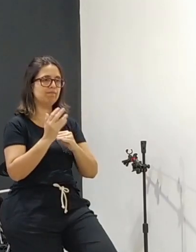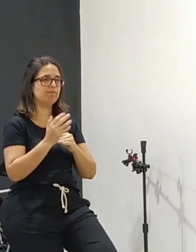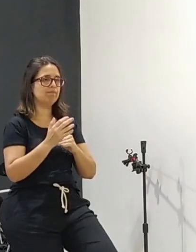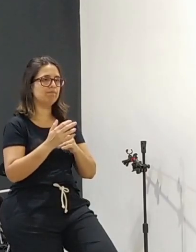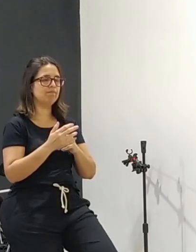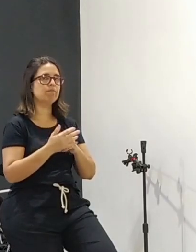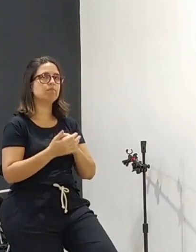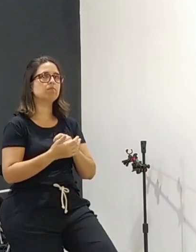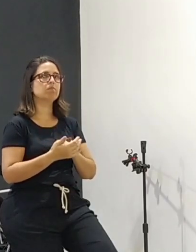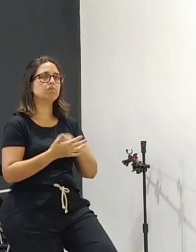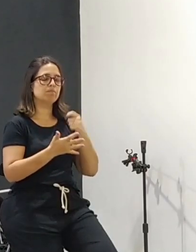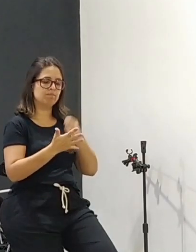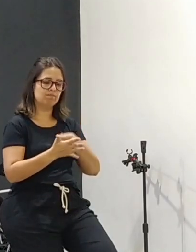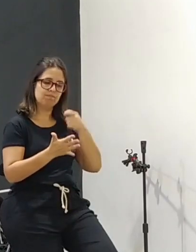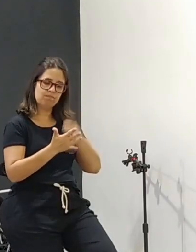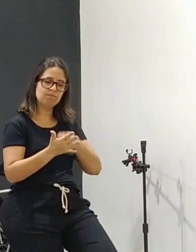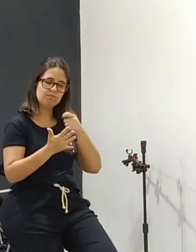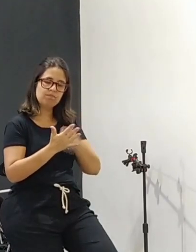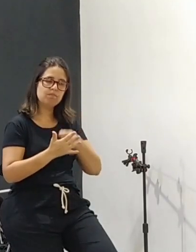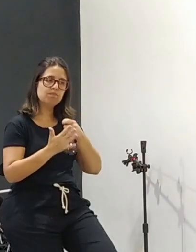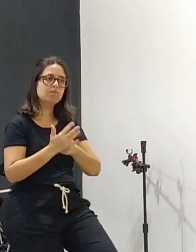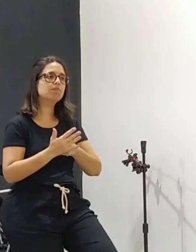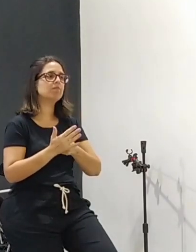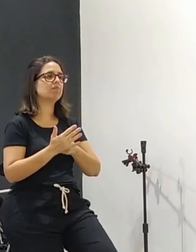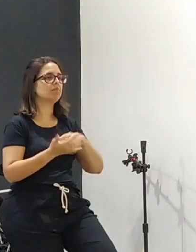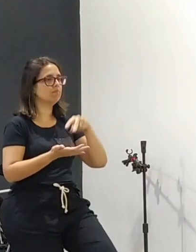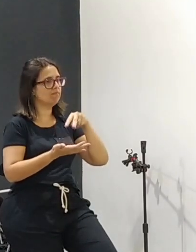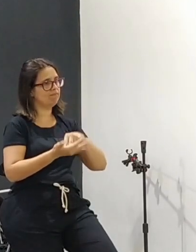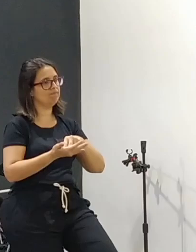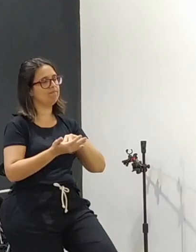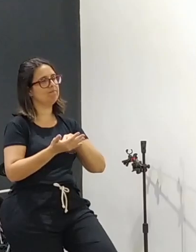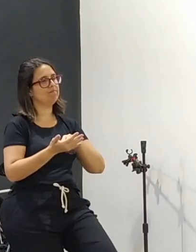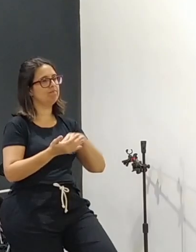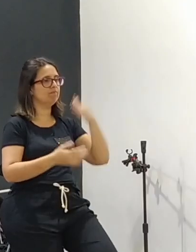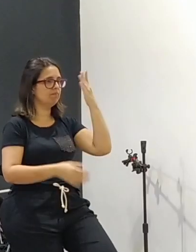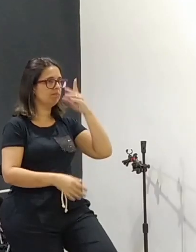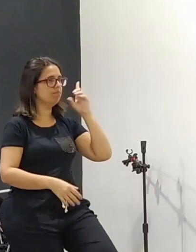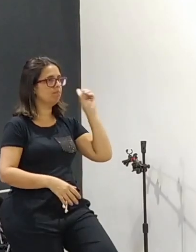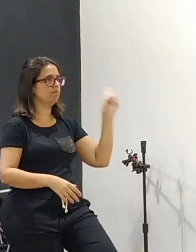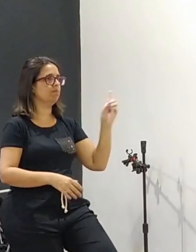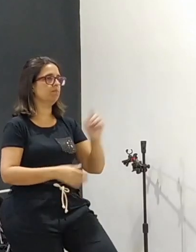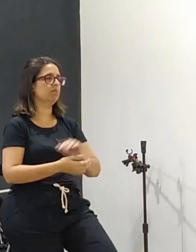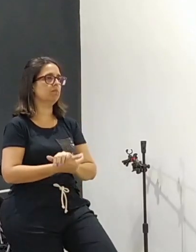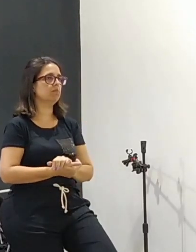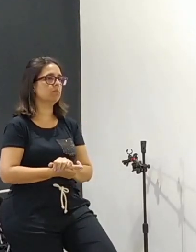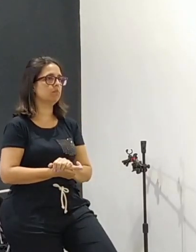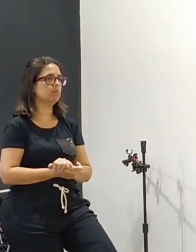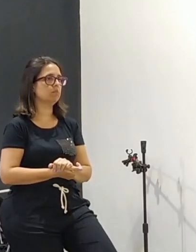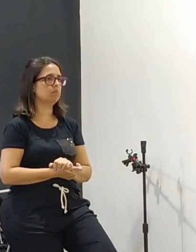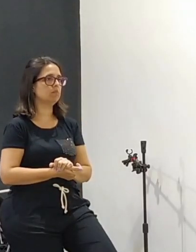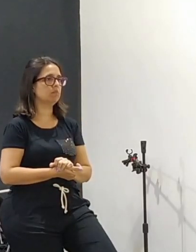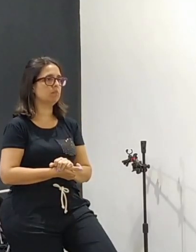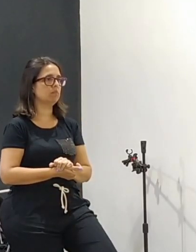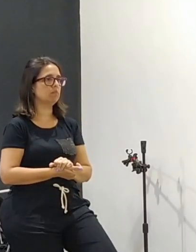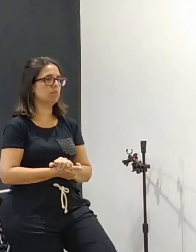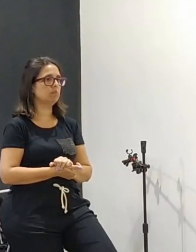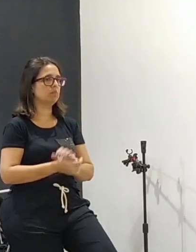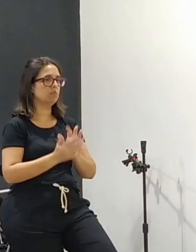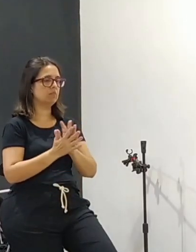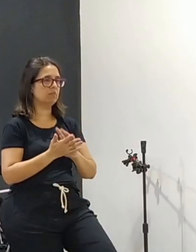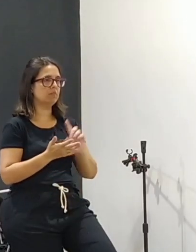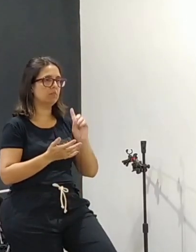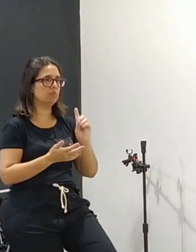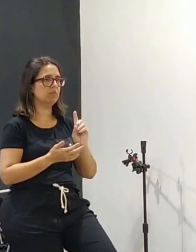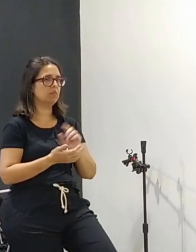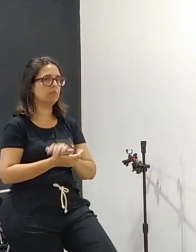Senhor. E você é essa igreja. Glórias a Deus. A Bíblia diz que, né, nos fala que são